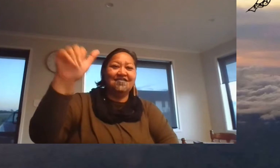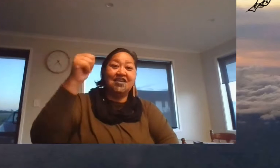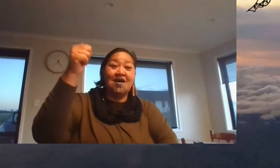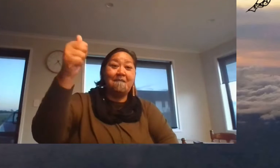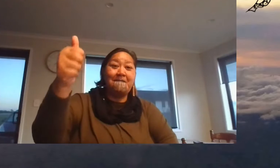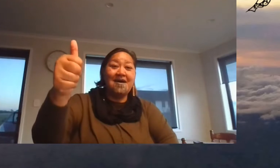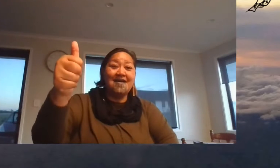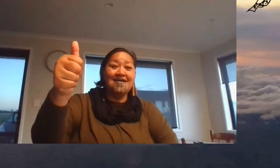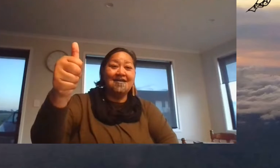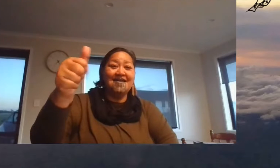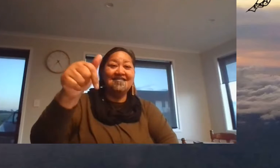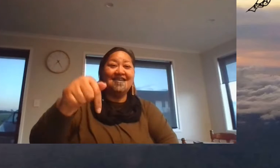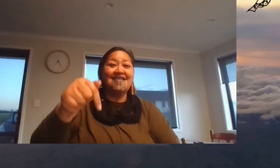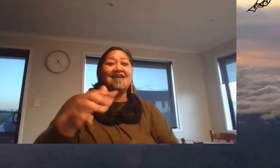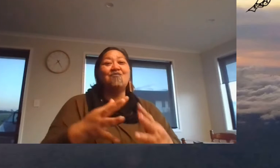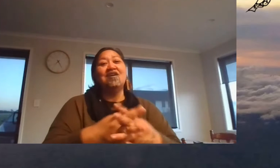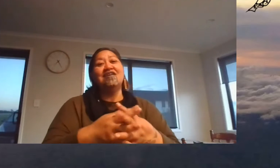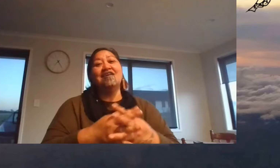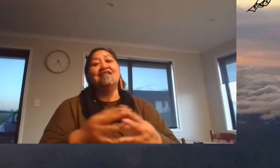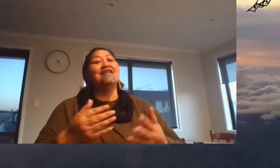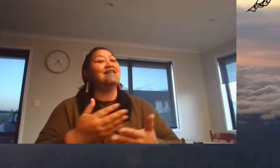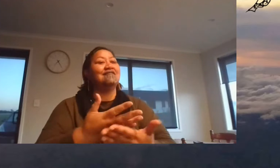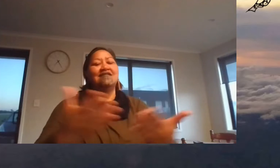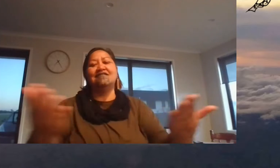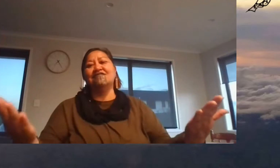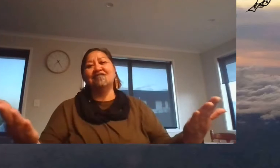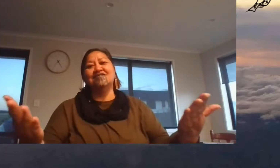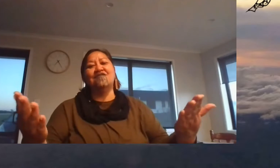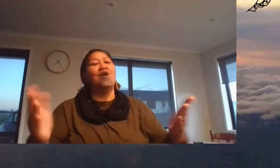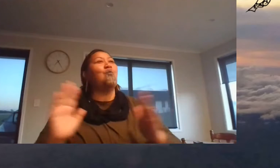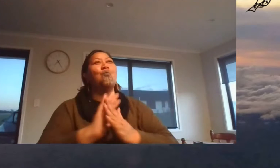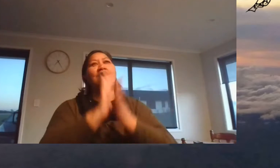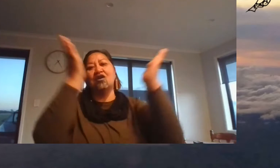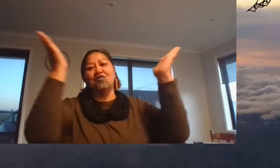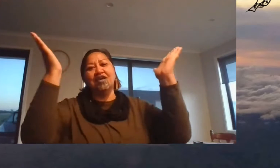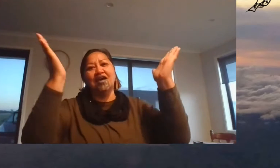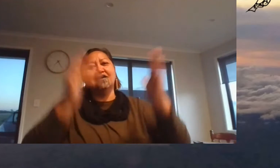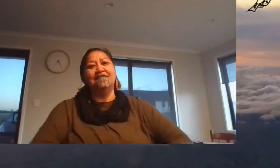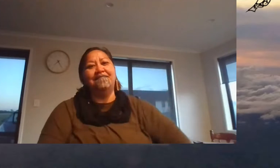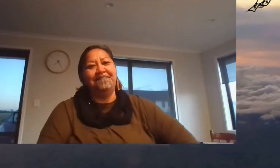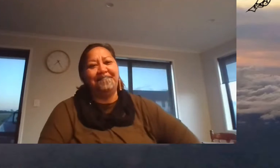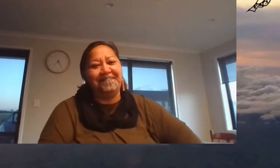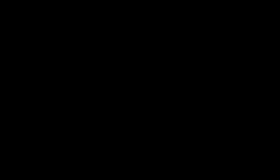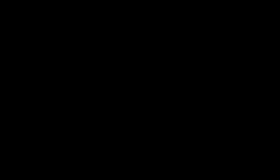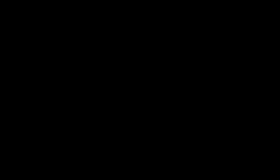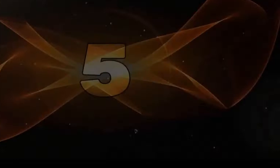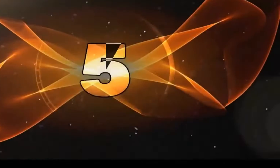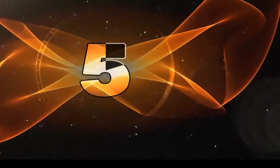tātou, kia pai tēnei wiki kia tātou katoa wakanui ia.